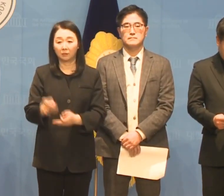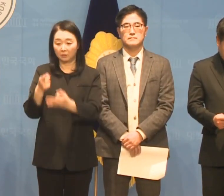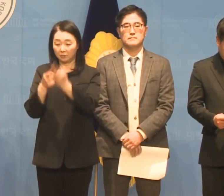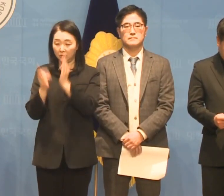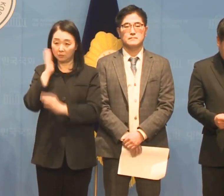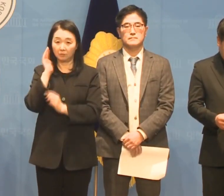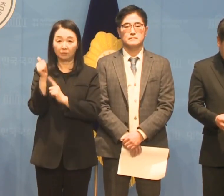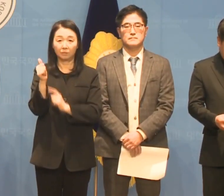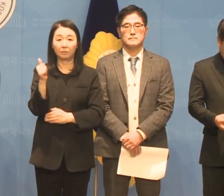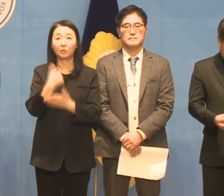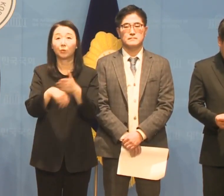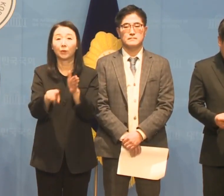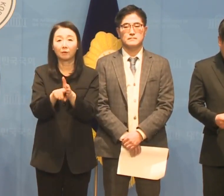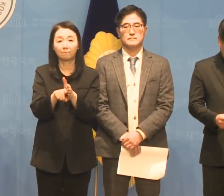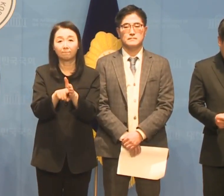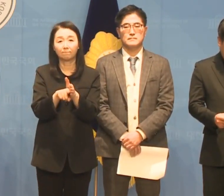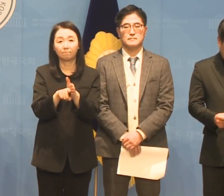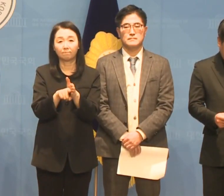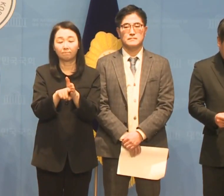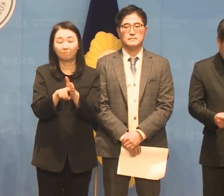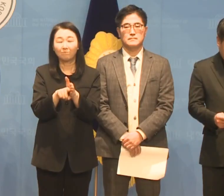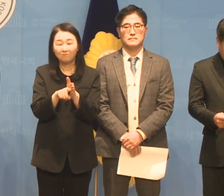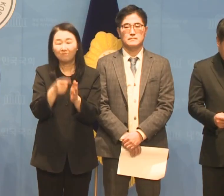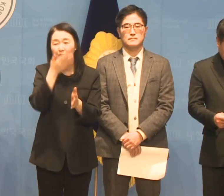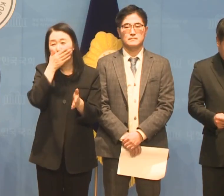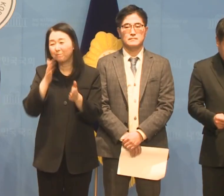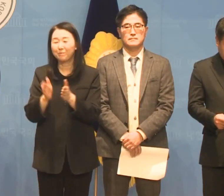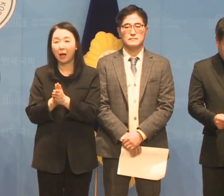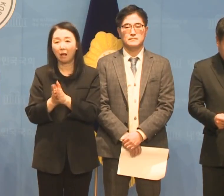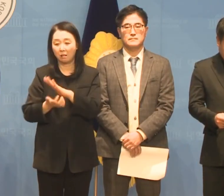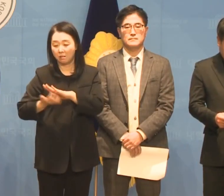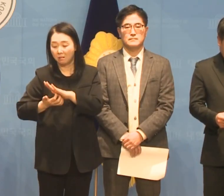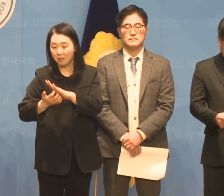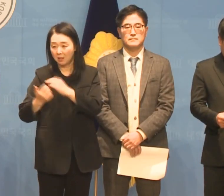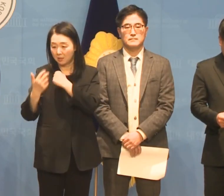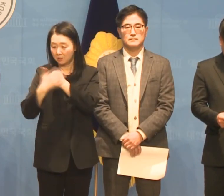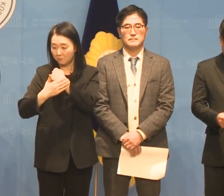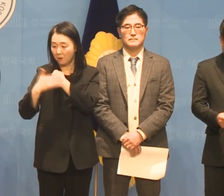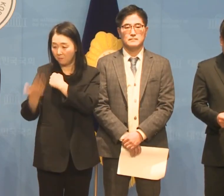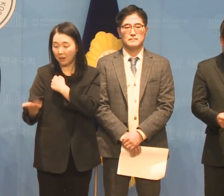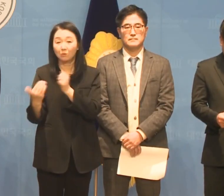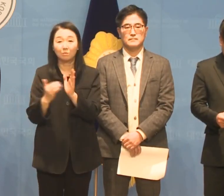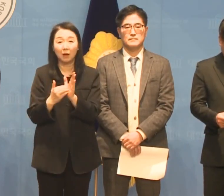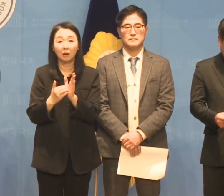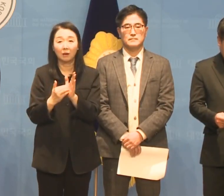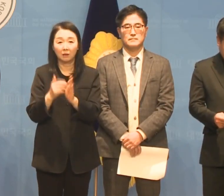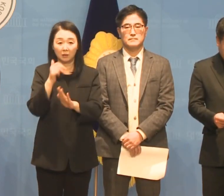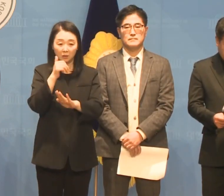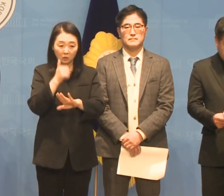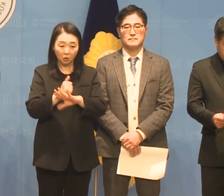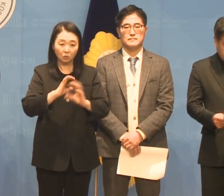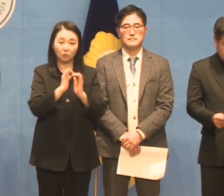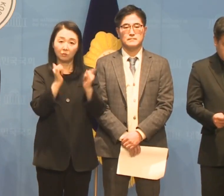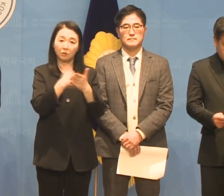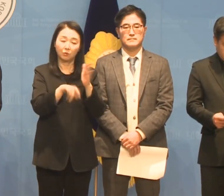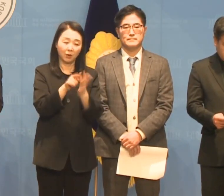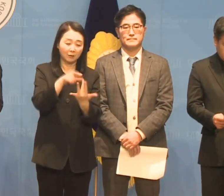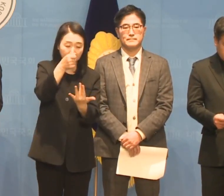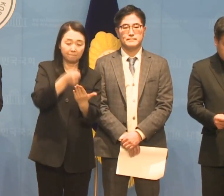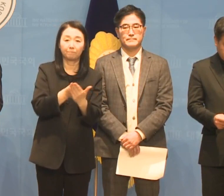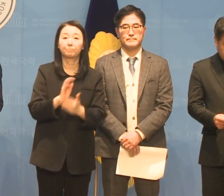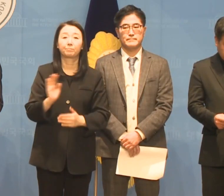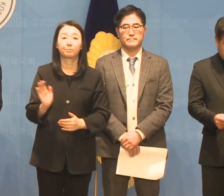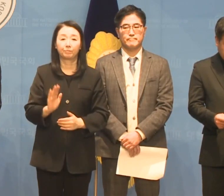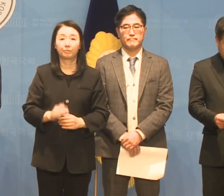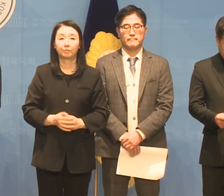윤석열 대통령을 위한 작품이었을 뿐, 특혜였을 뿐 결코 국민을 위한 선택은